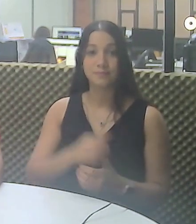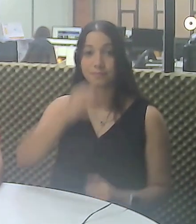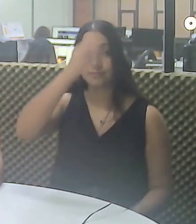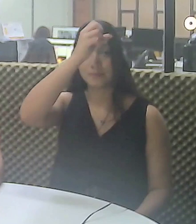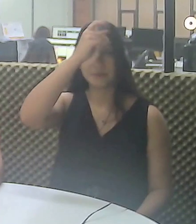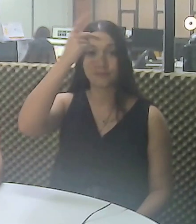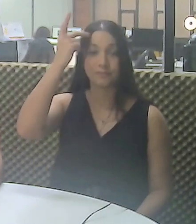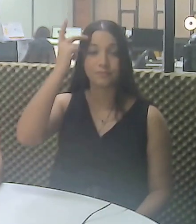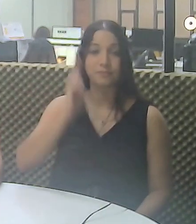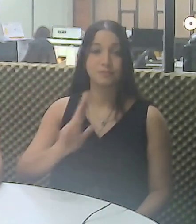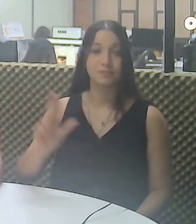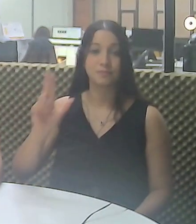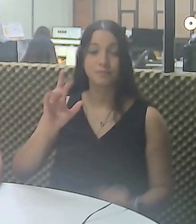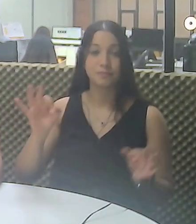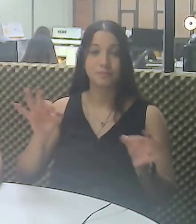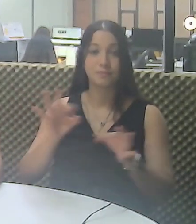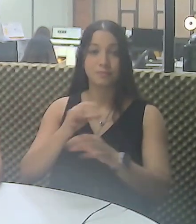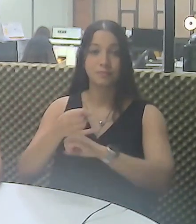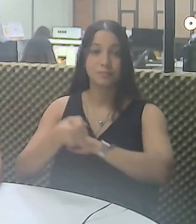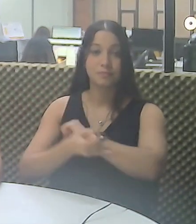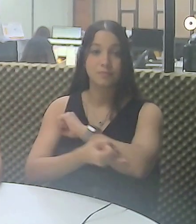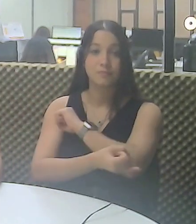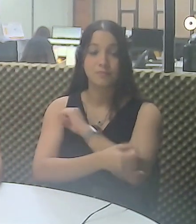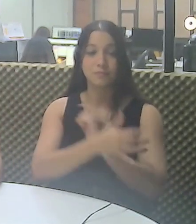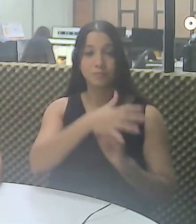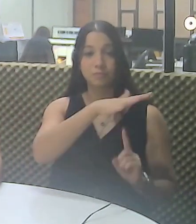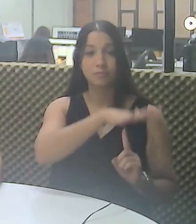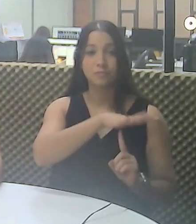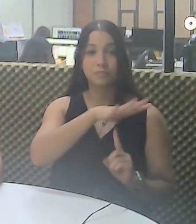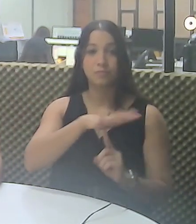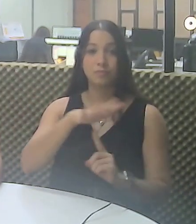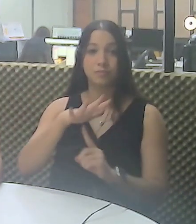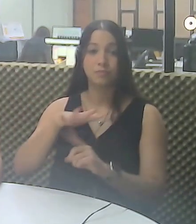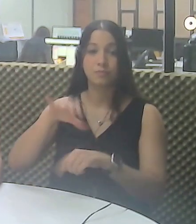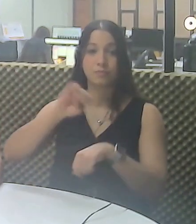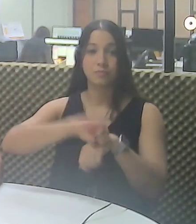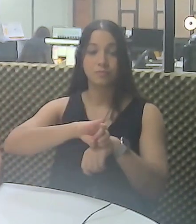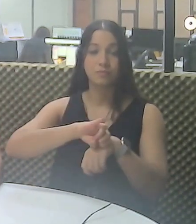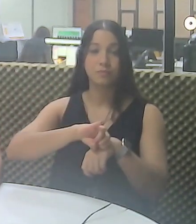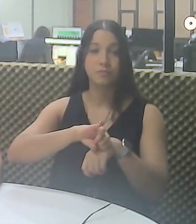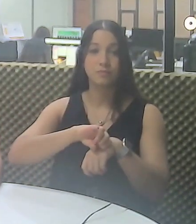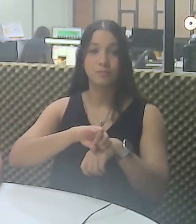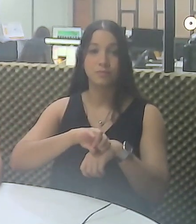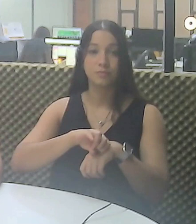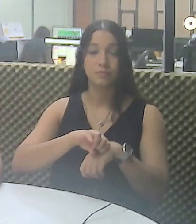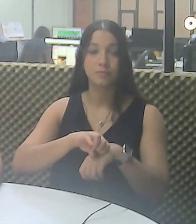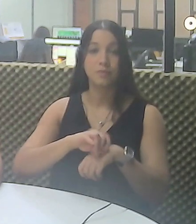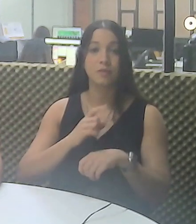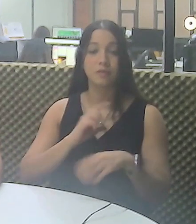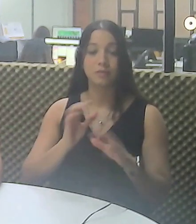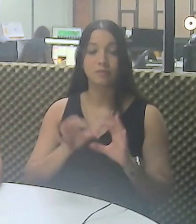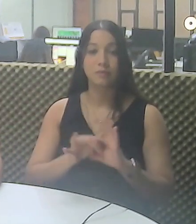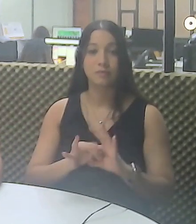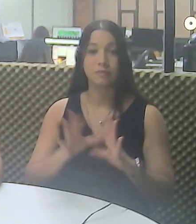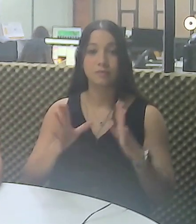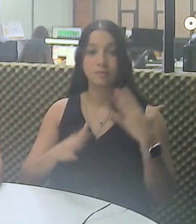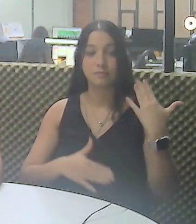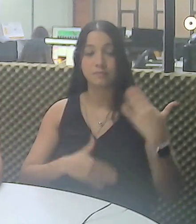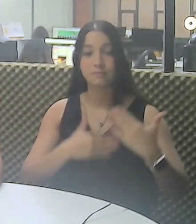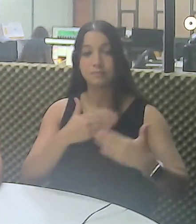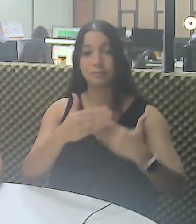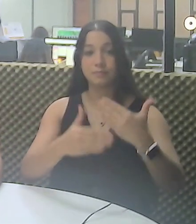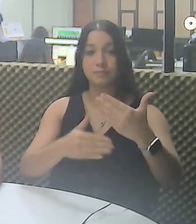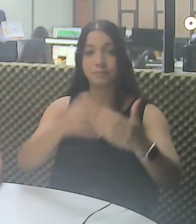Prefeitura de Uberlândia conclui infraestrutura do ambulódromo na região central. Com o processo de concessão em andamento,